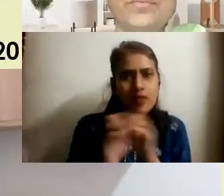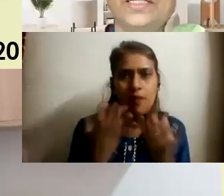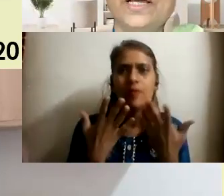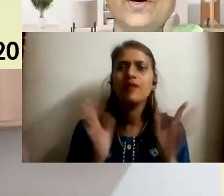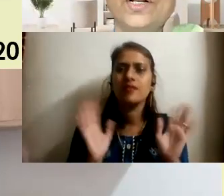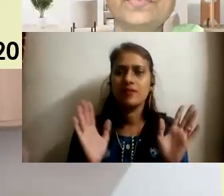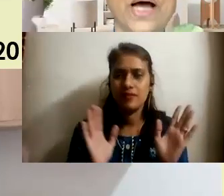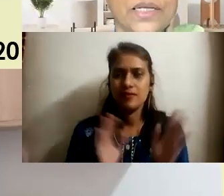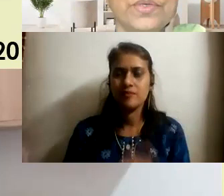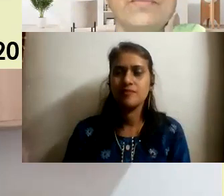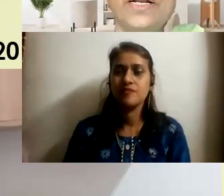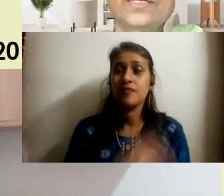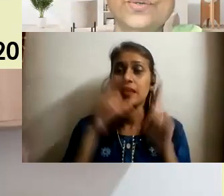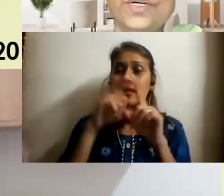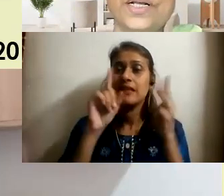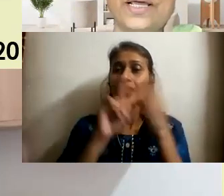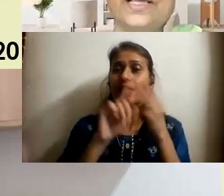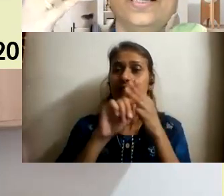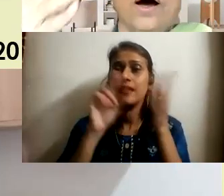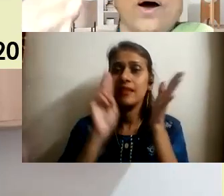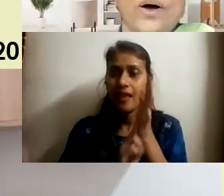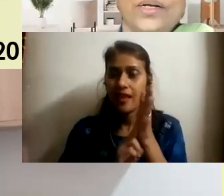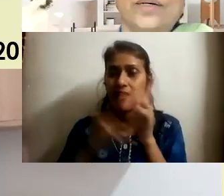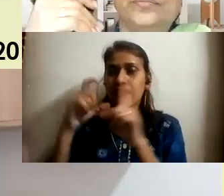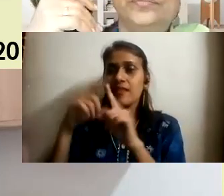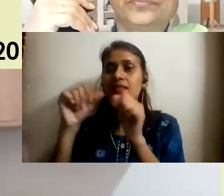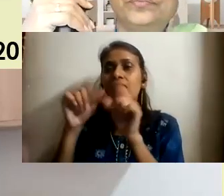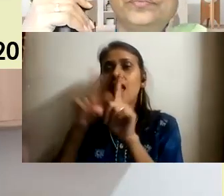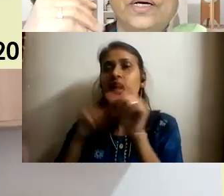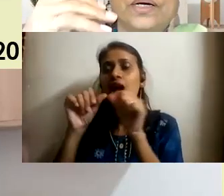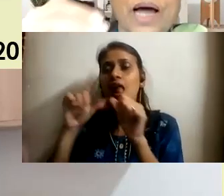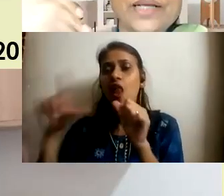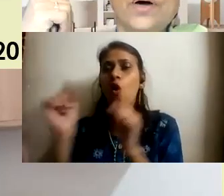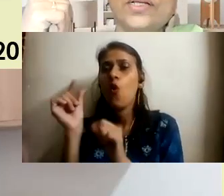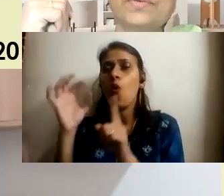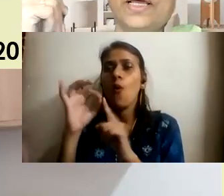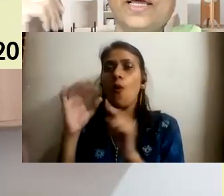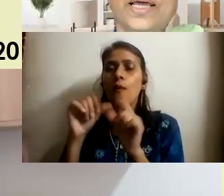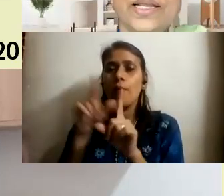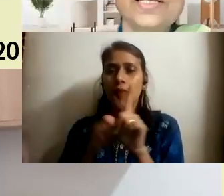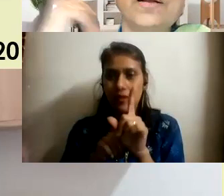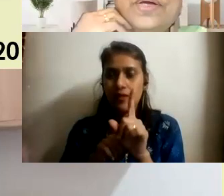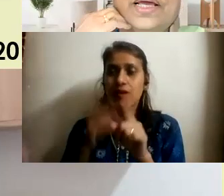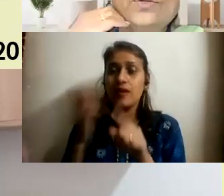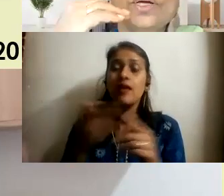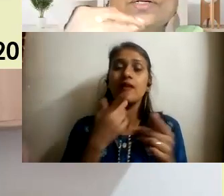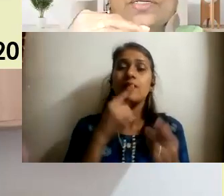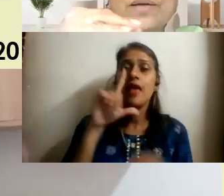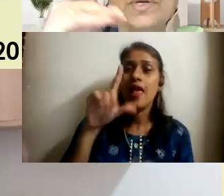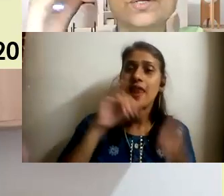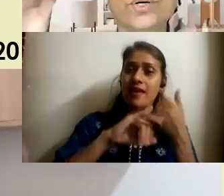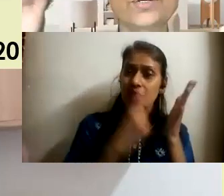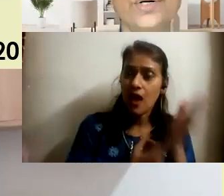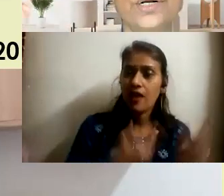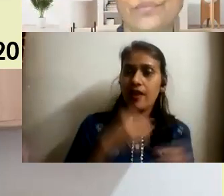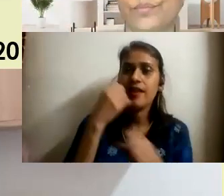दीनदयाल उपाध्याय कॉलेज में आज भी हमारे स्टूडेंट हैं और गार्गी कॉलेज में है, LSR में है. तो सब